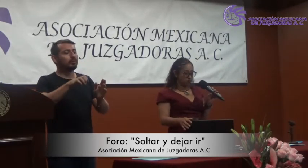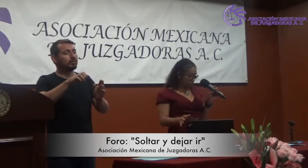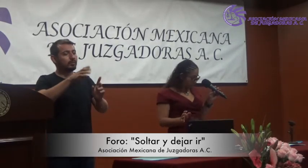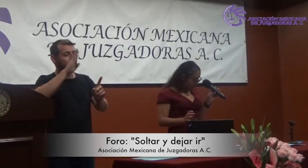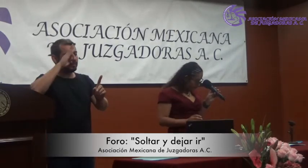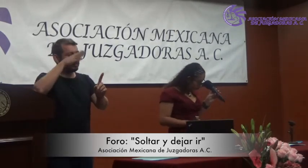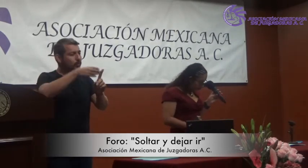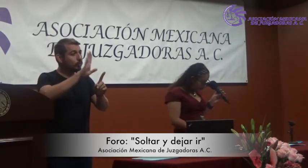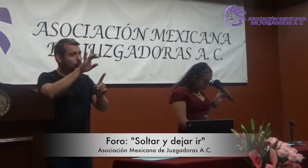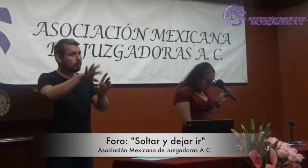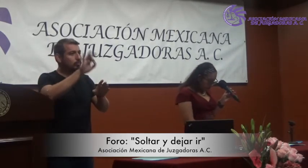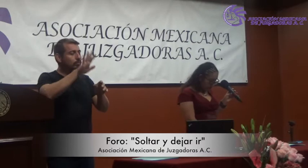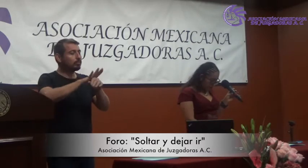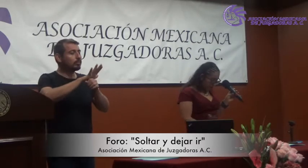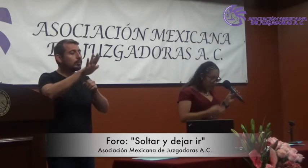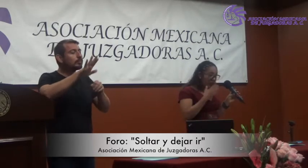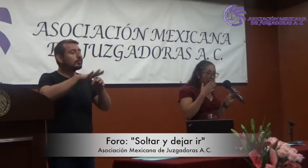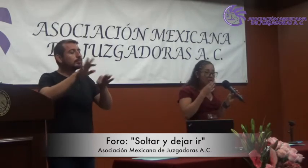amado.